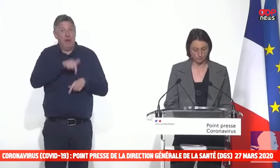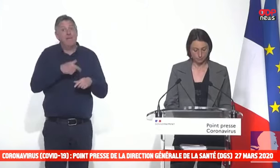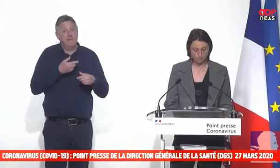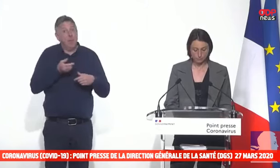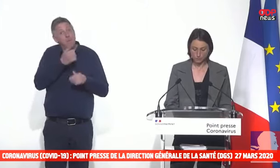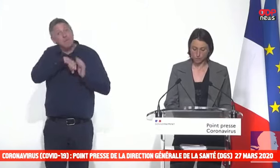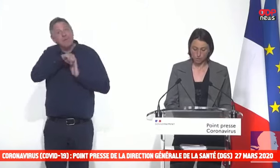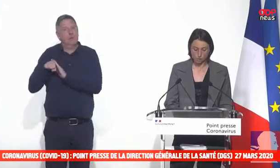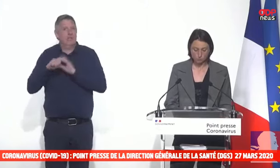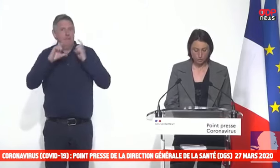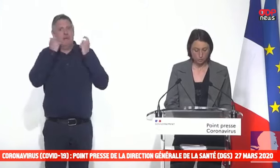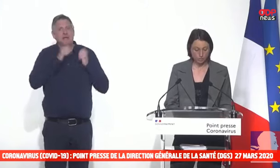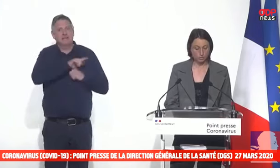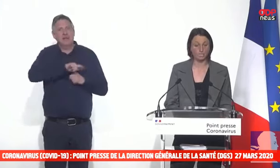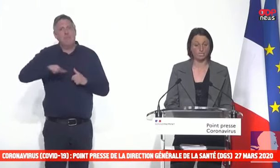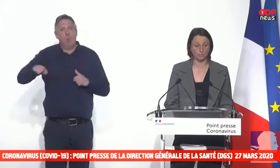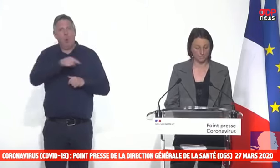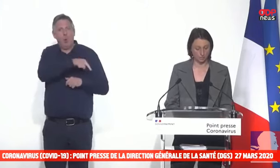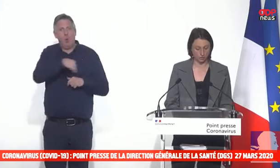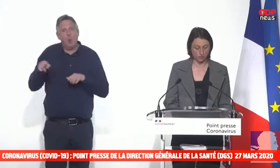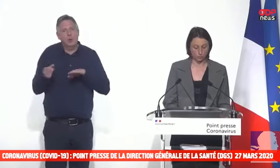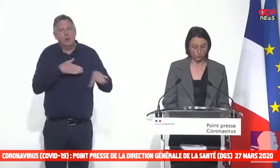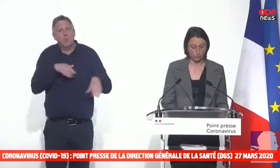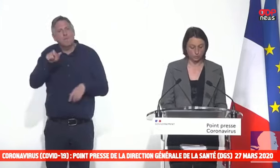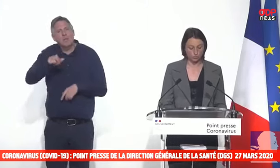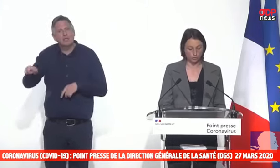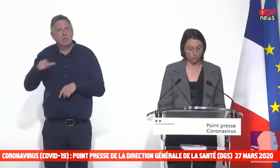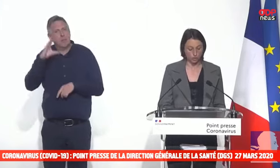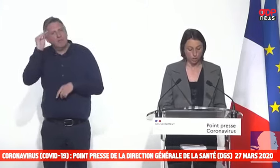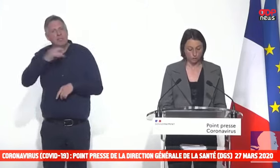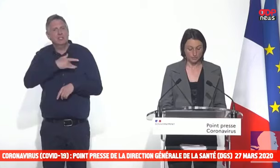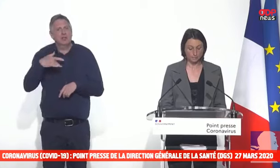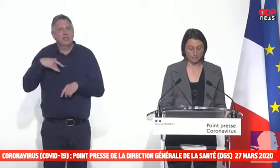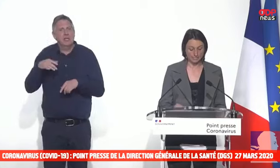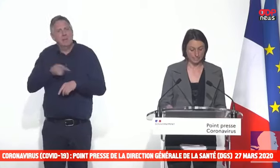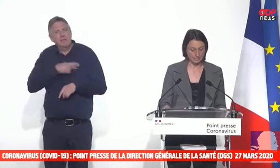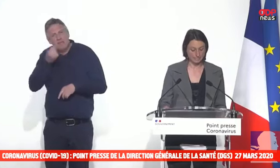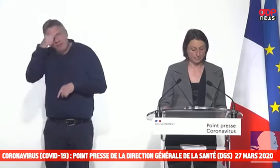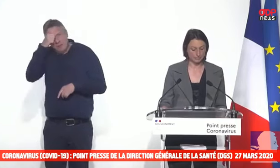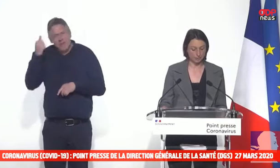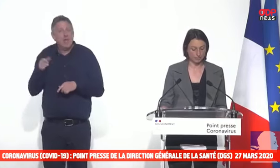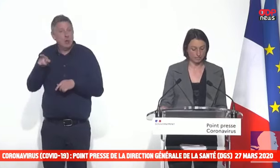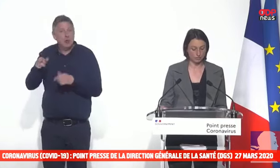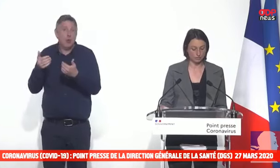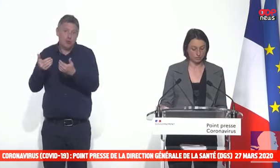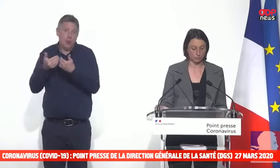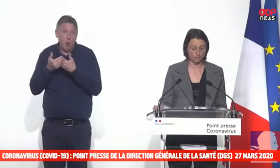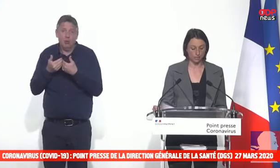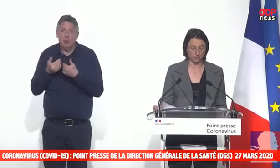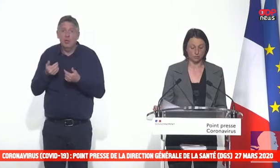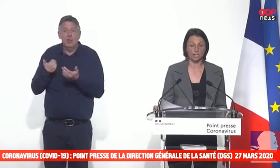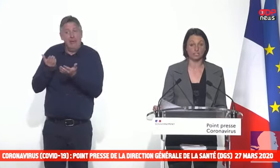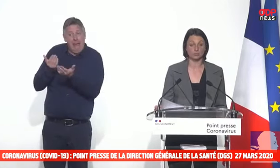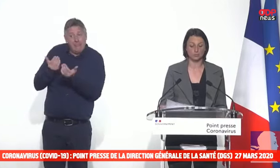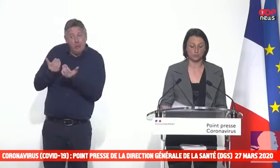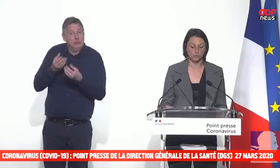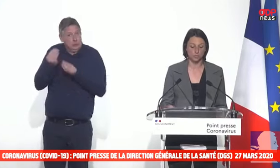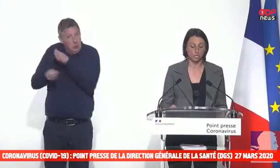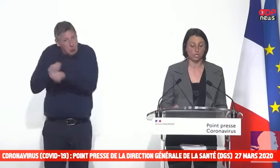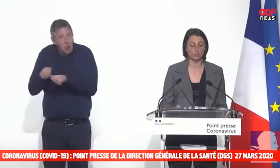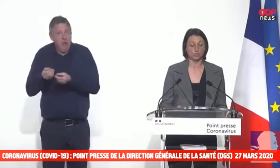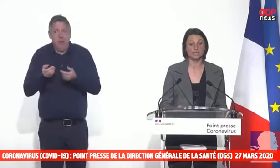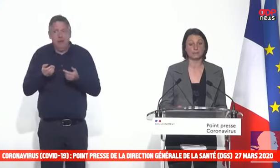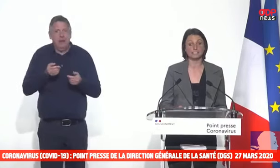masques. Comme pour les soignants et les autres acteurs qui en font la demande, notre capacité à satisfaire leurs attentes dépendra dans une large